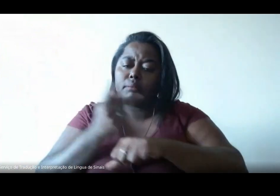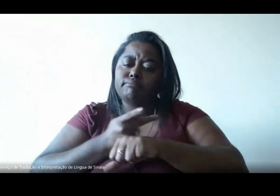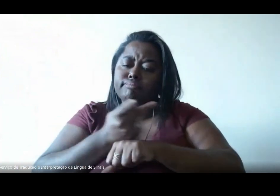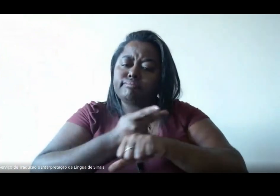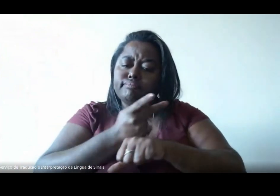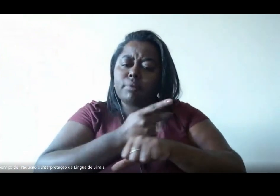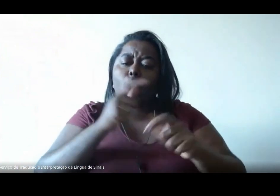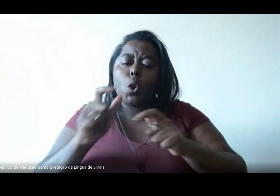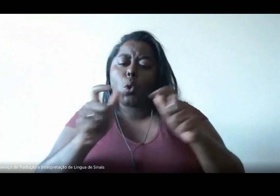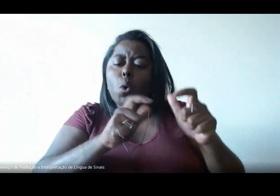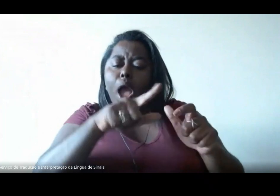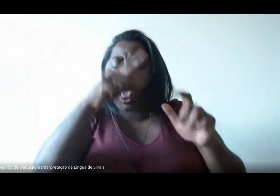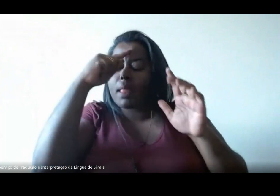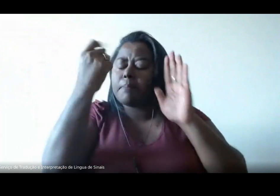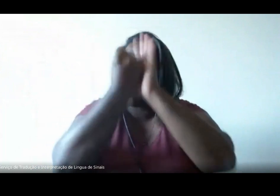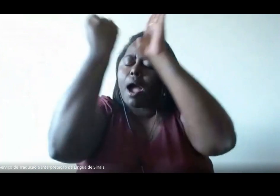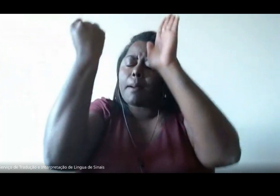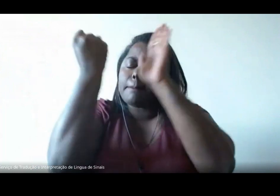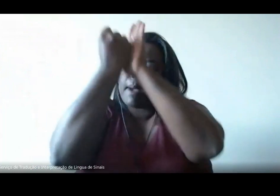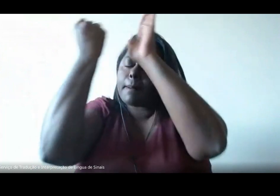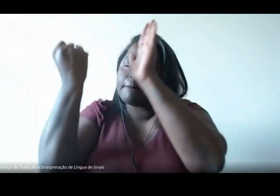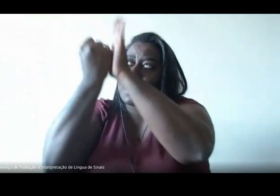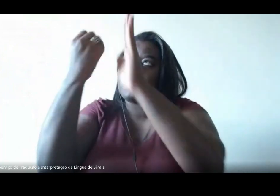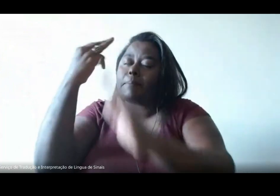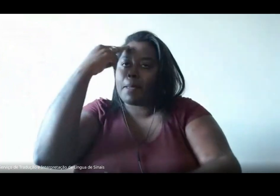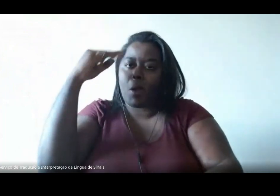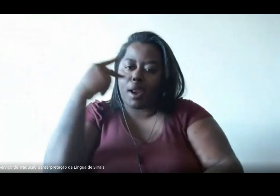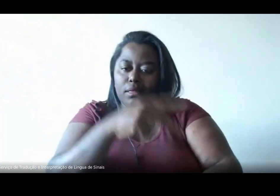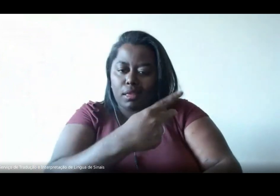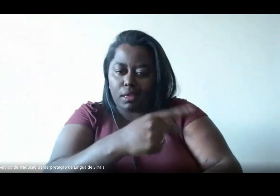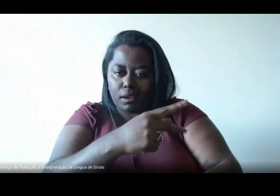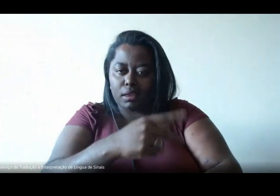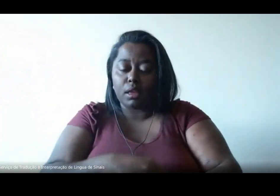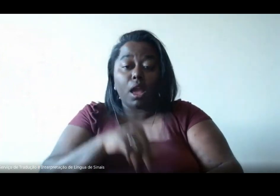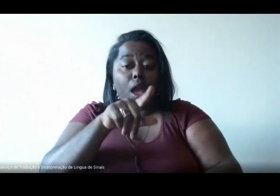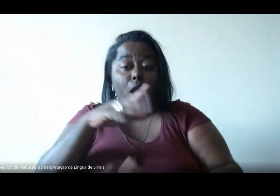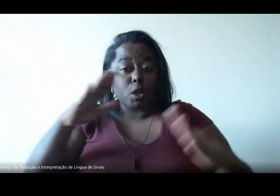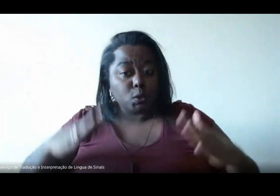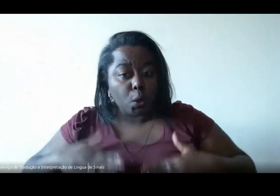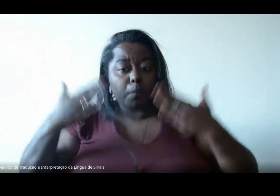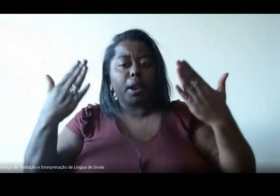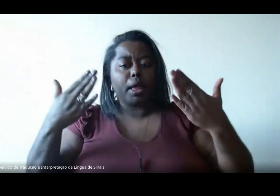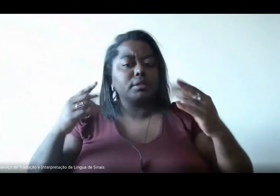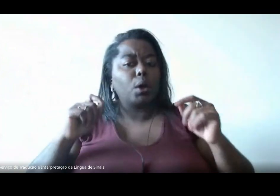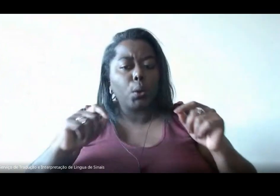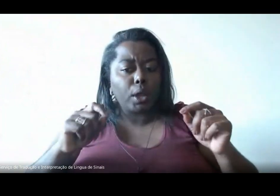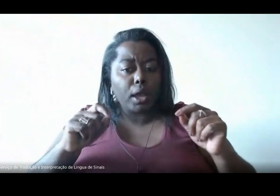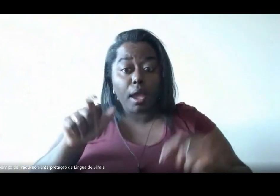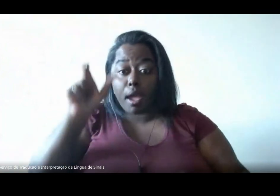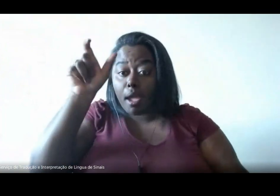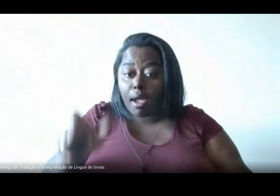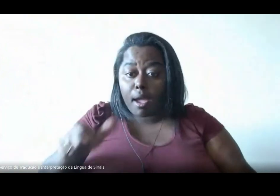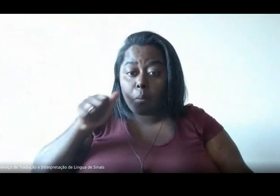esses lugares que ficaram fixados, cristalizados na sua memória. E qual não foi sua surpresa quando